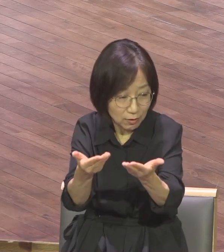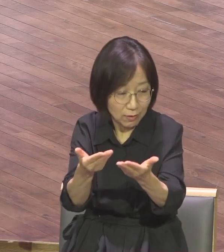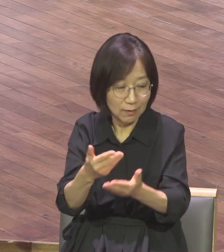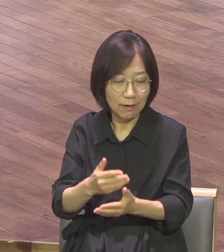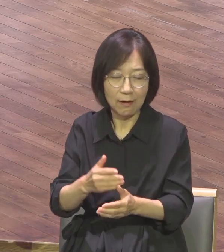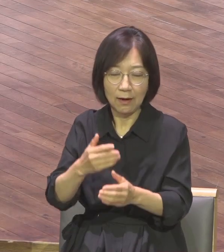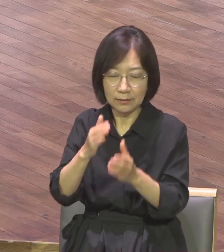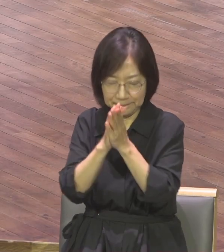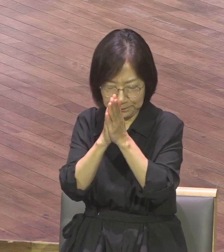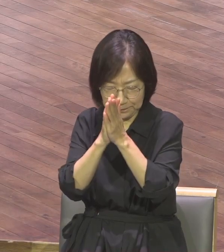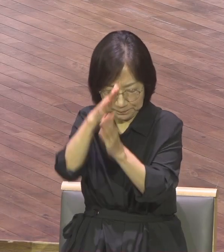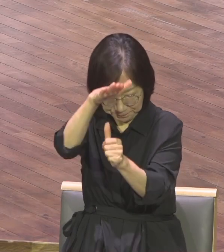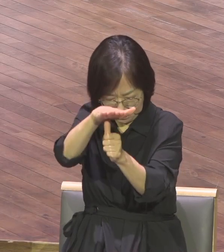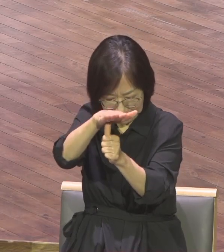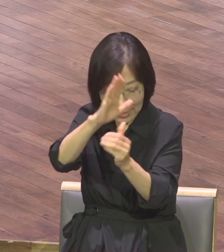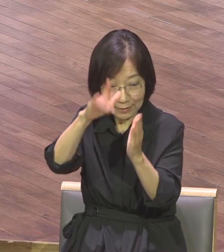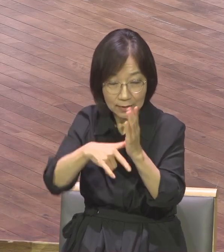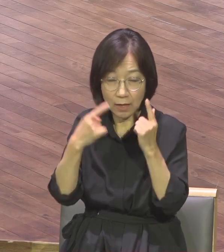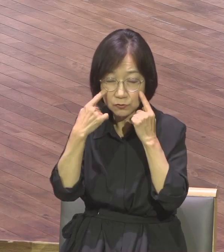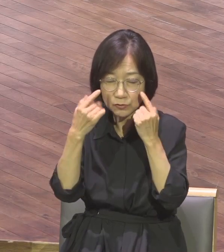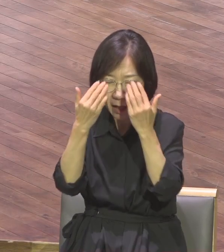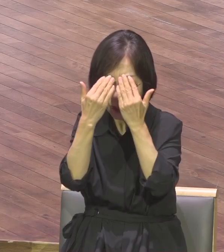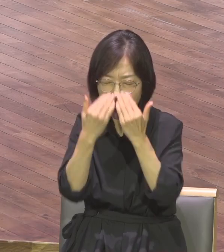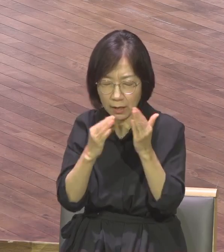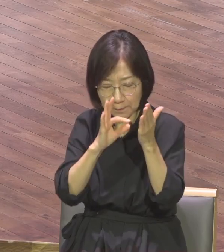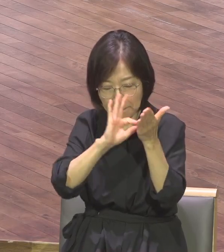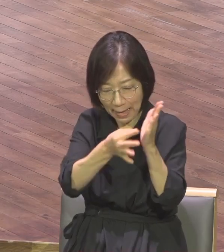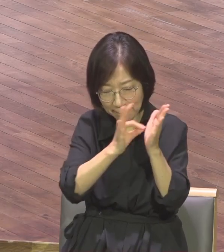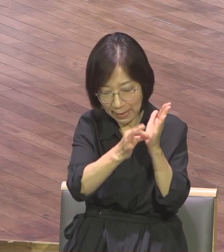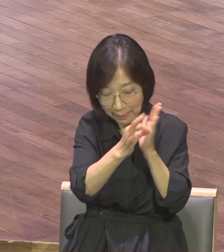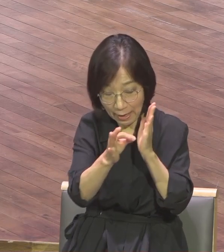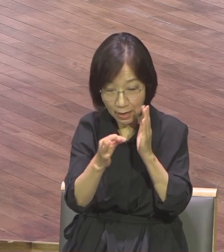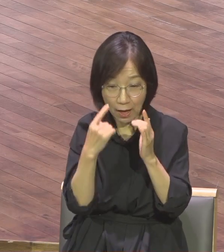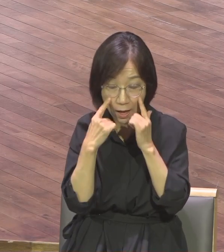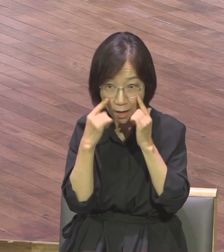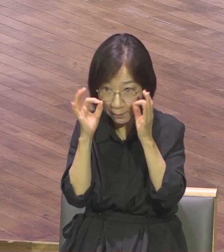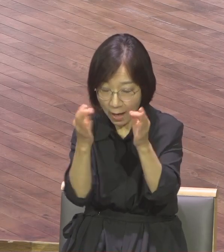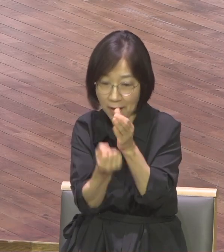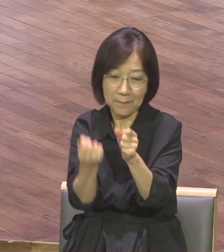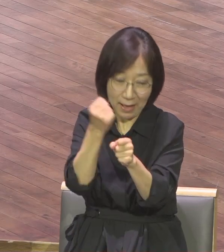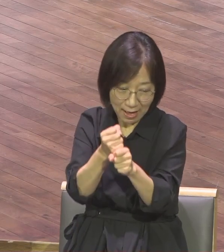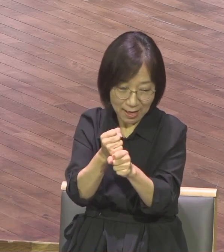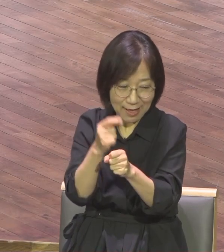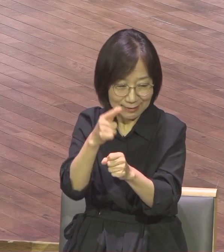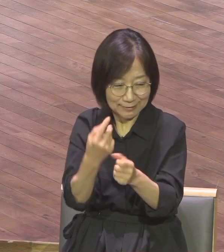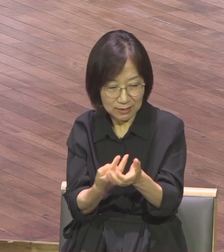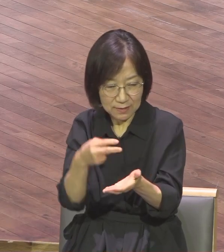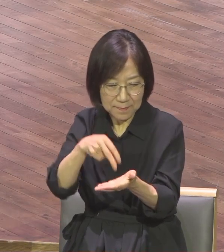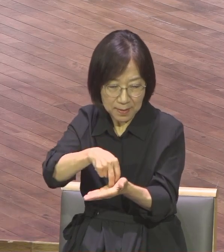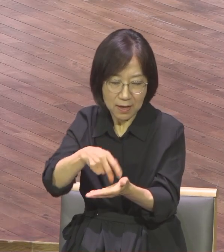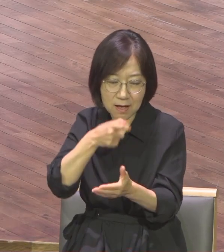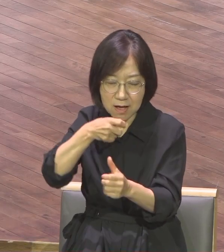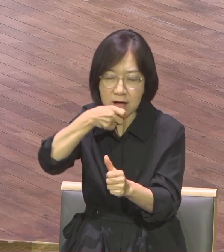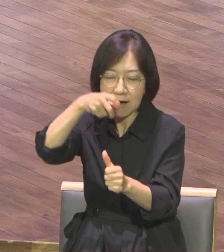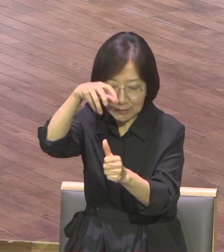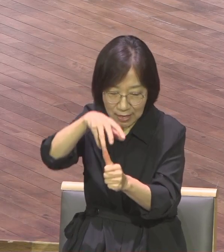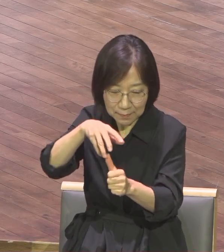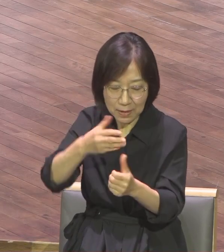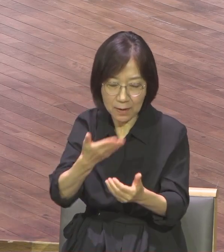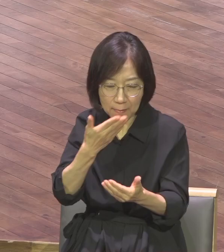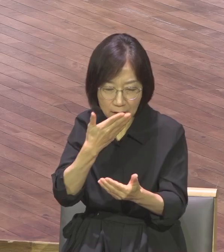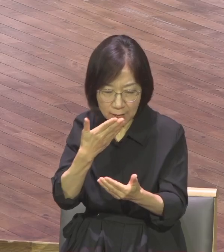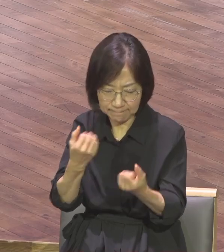눈에서 비닐 같은 것이 벗어져 다시 보게 된지라. 일어나 세례를 받고 음식을 먹음에 강건하여 지니라.